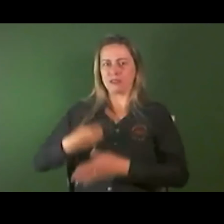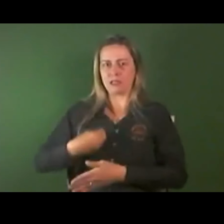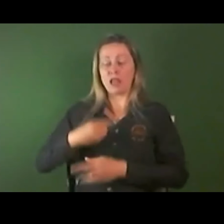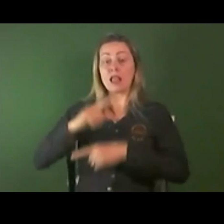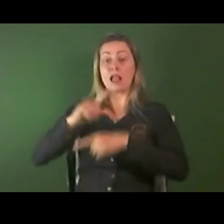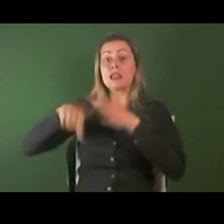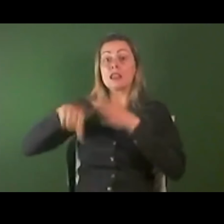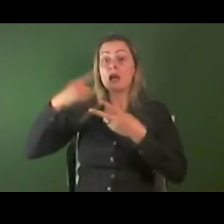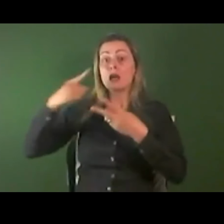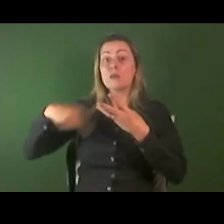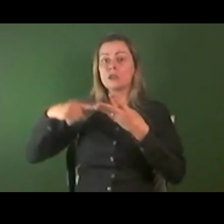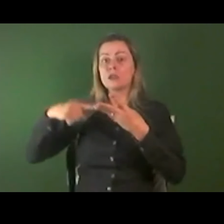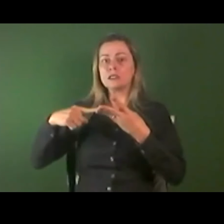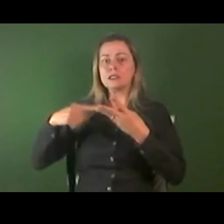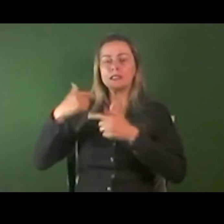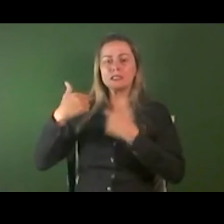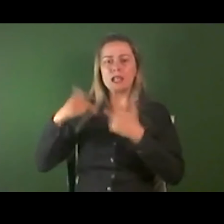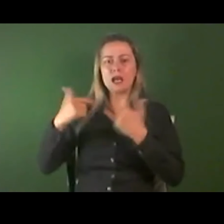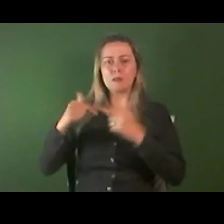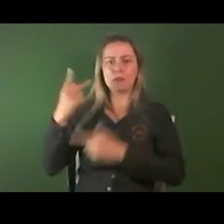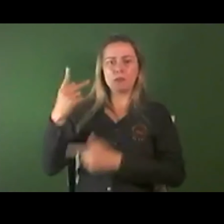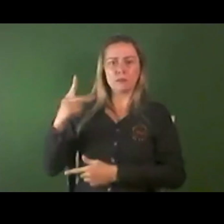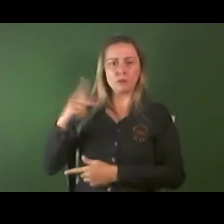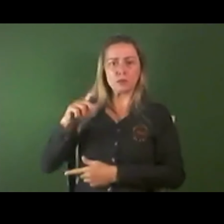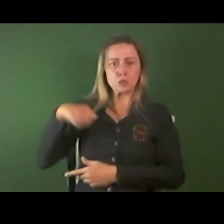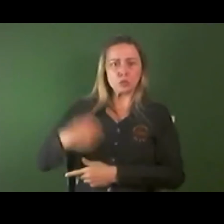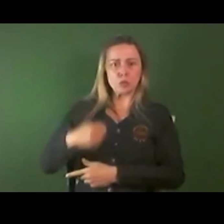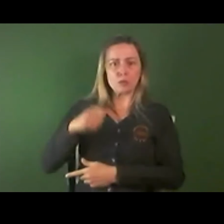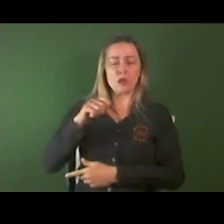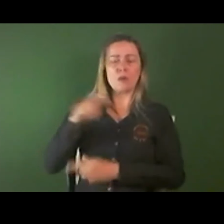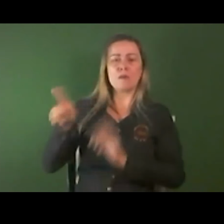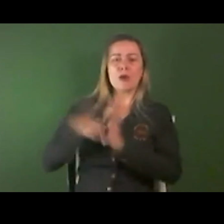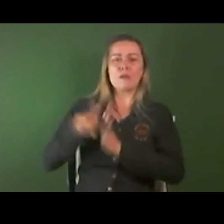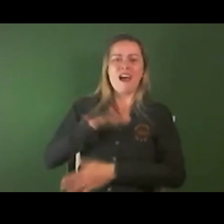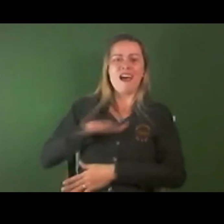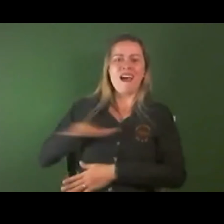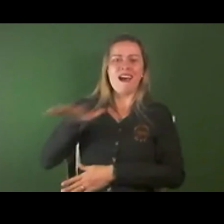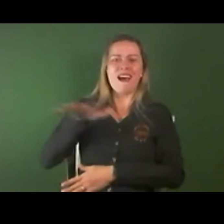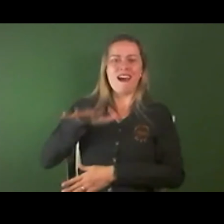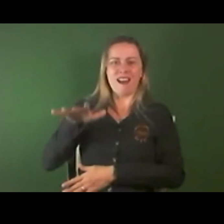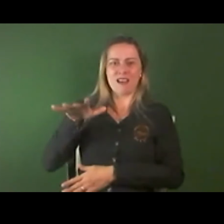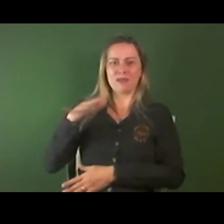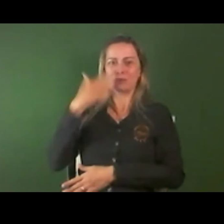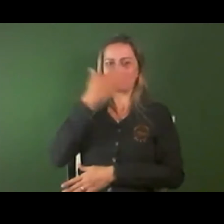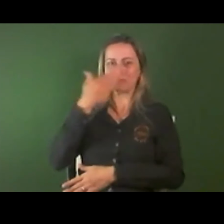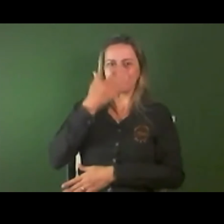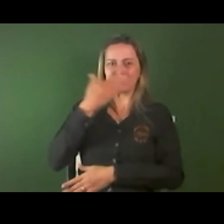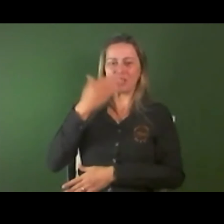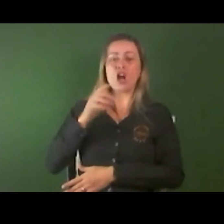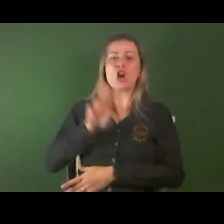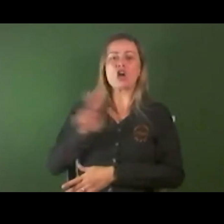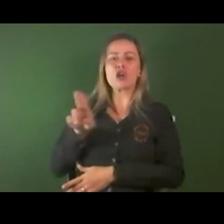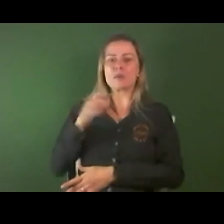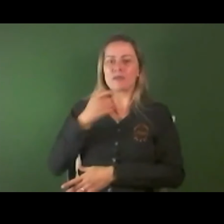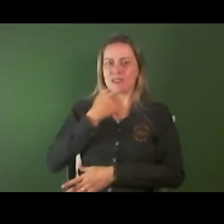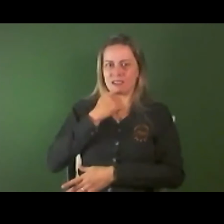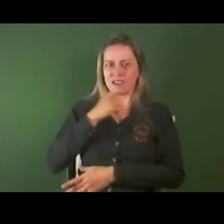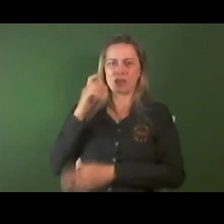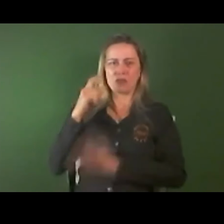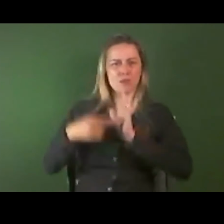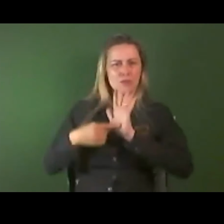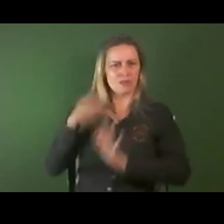trabalho sobre a zona de prostituição chamado Endless Night. Eu vou mostrar muito rapidamente